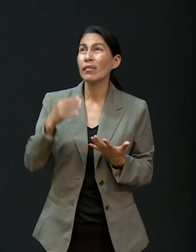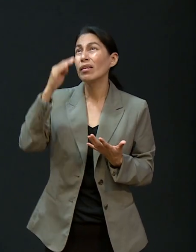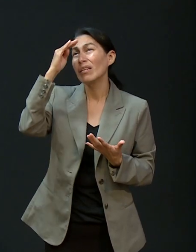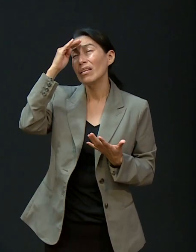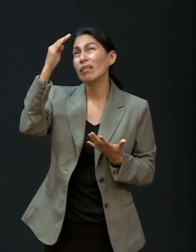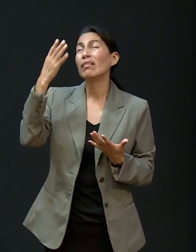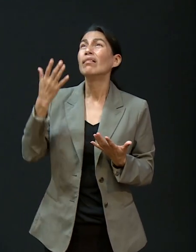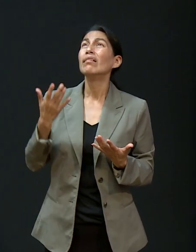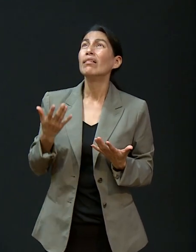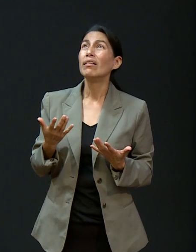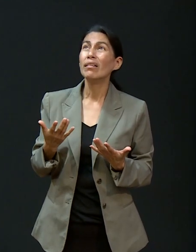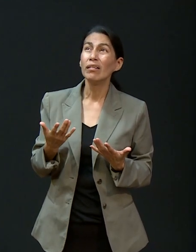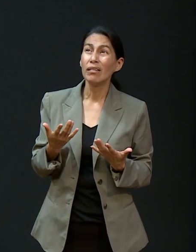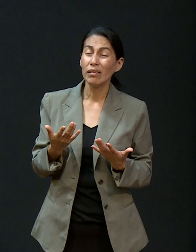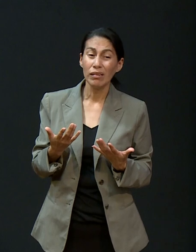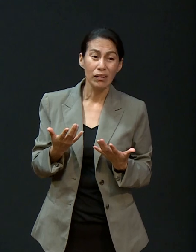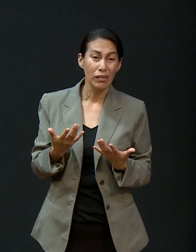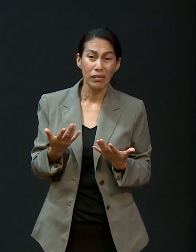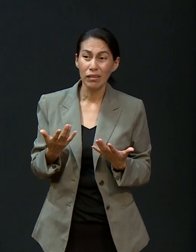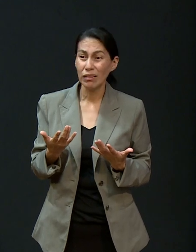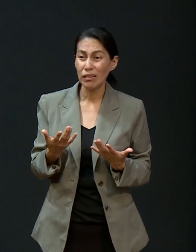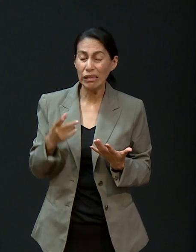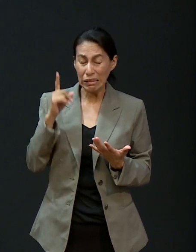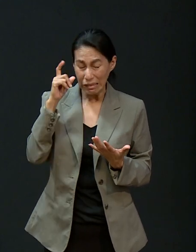en este momento, yo me di por cuenta, y yo, Señor.